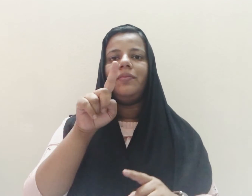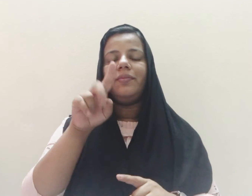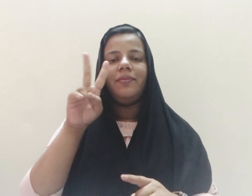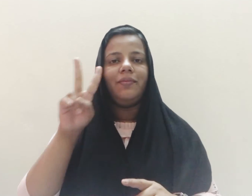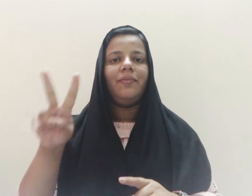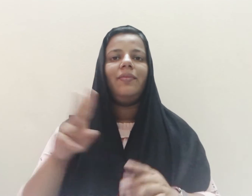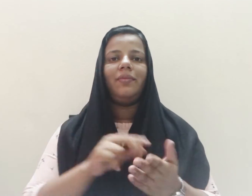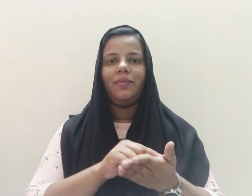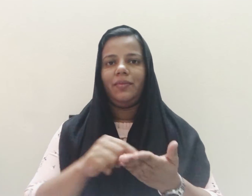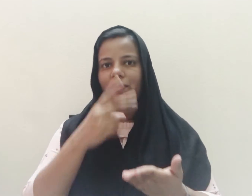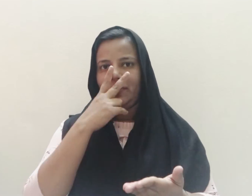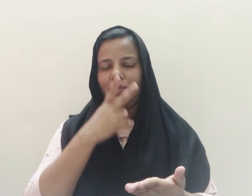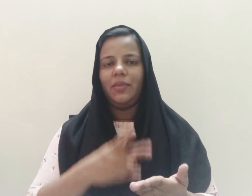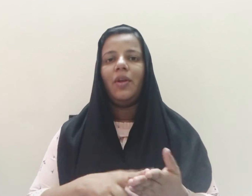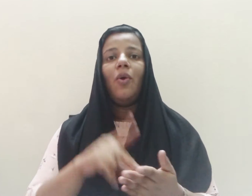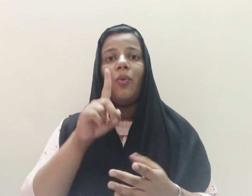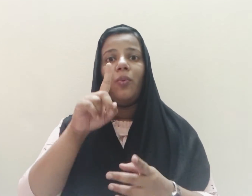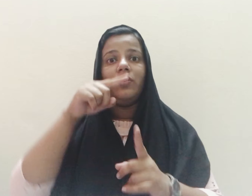4:12 വാക്യമാണ് നമ്മൾ വായിക്കുന്നത്.